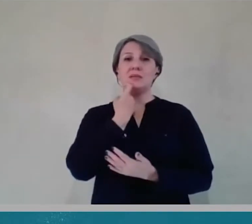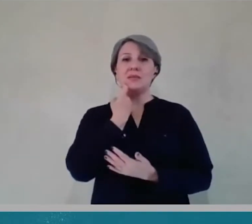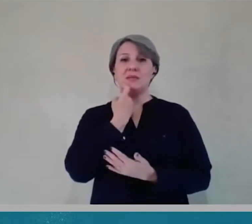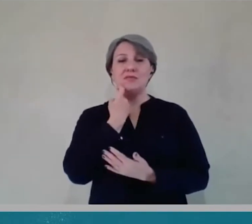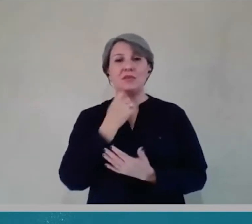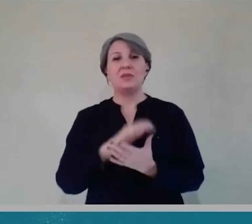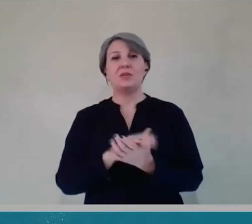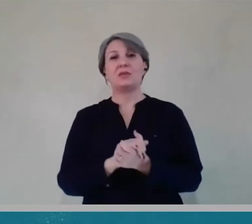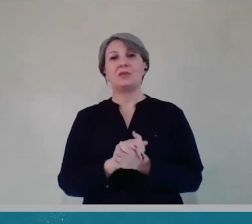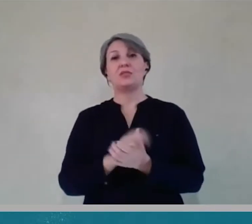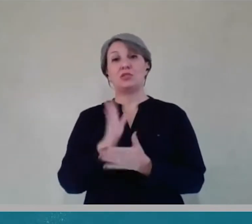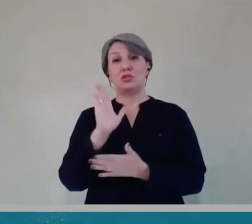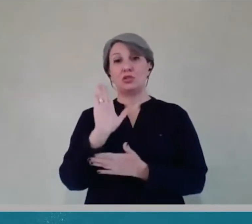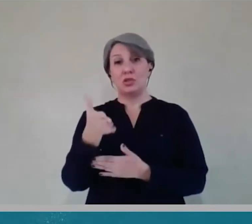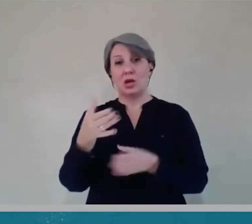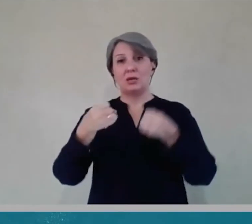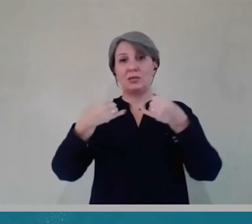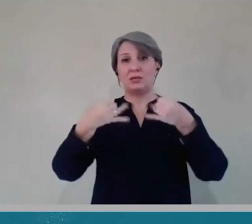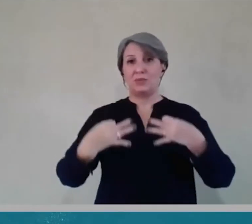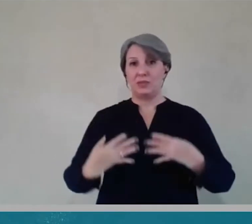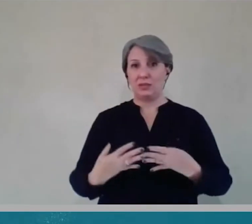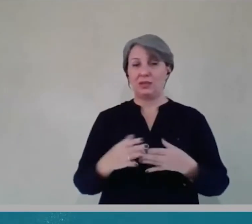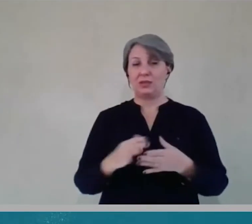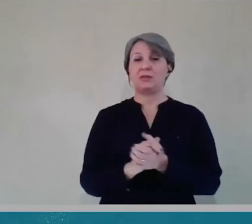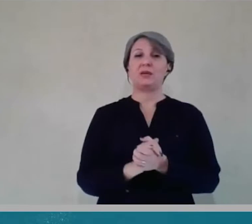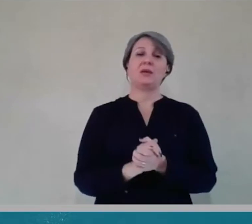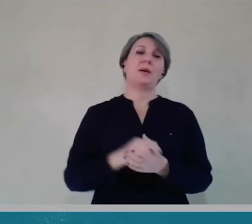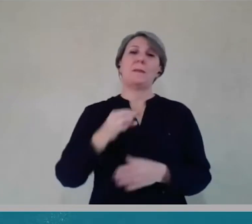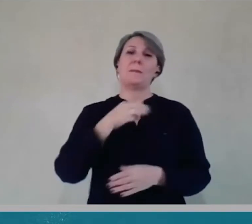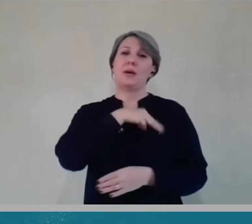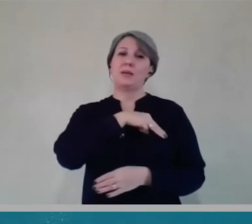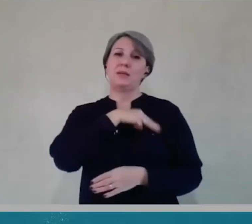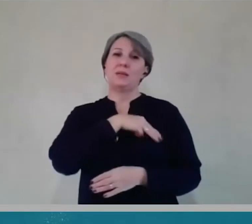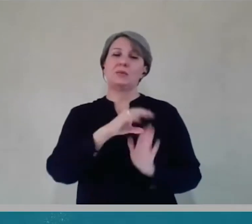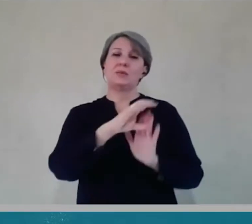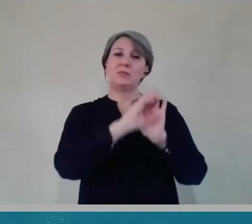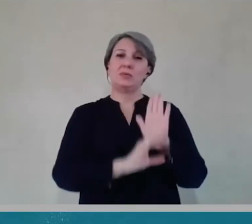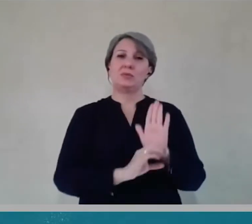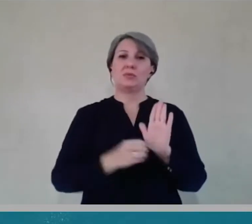Mateus, capítulo 6, dá uma olhada.